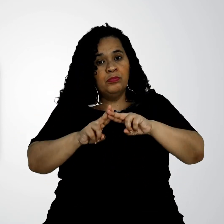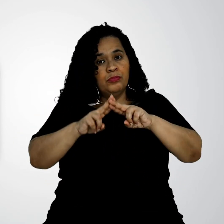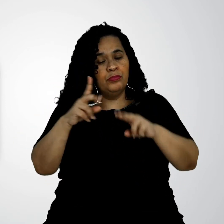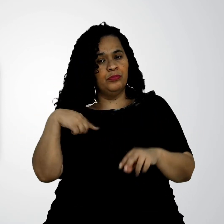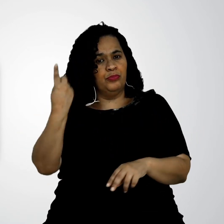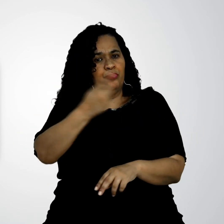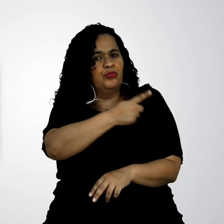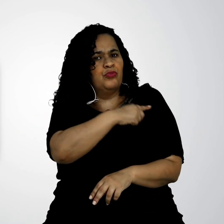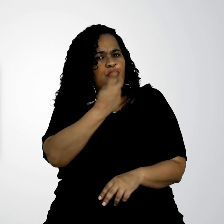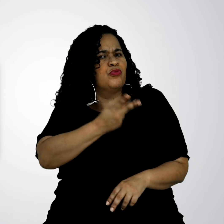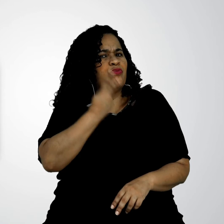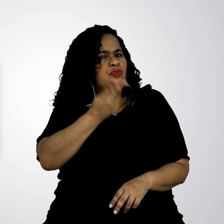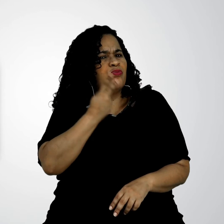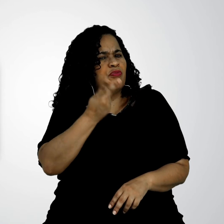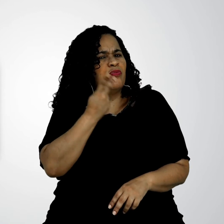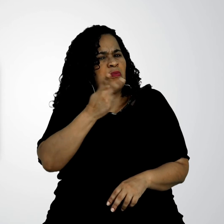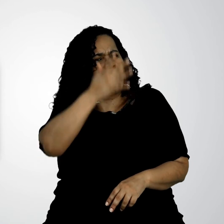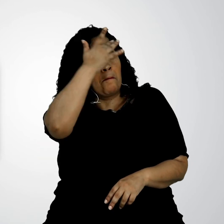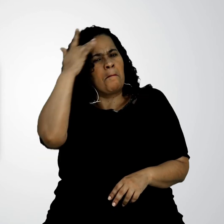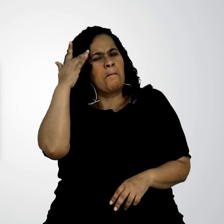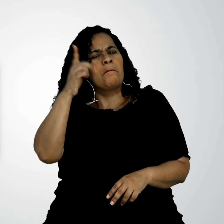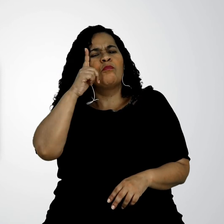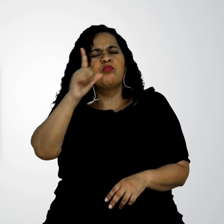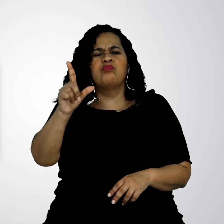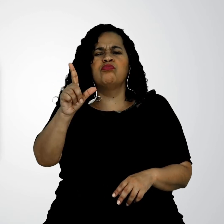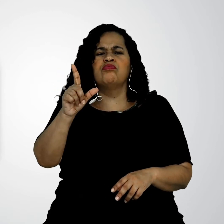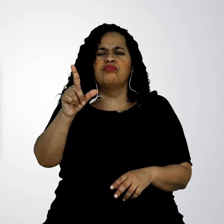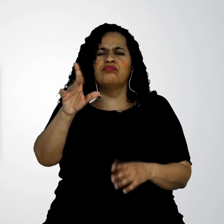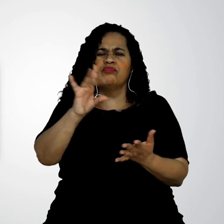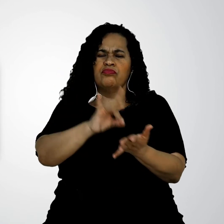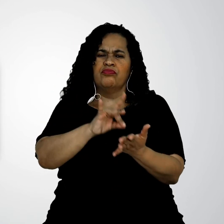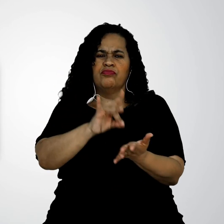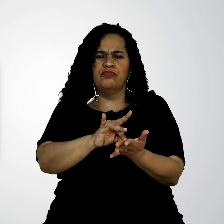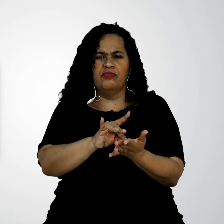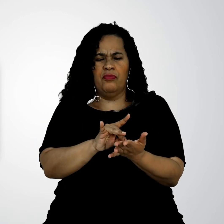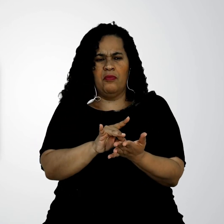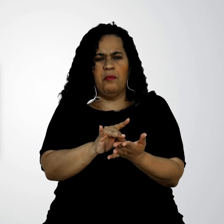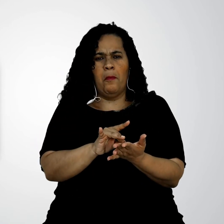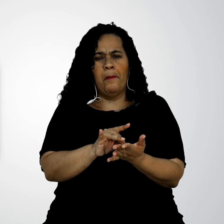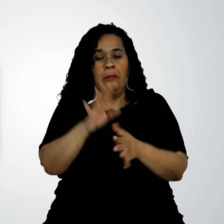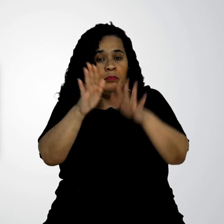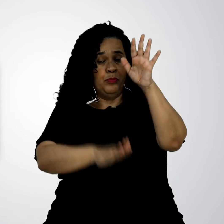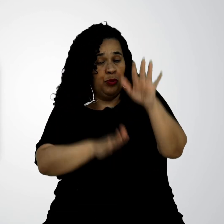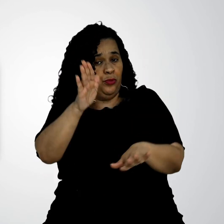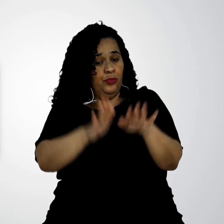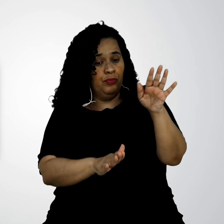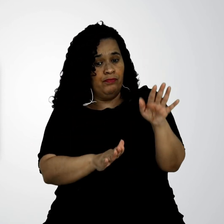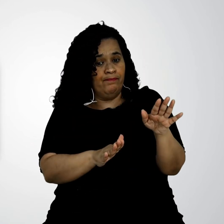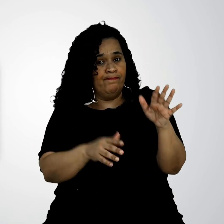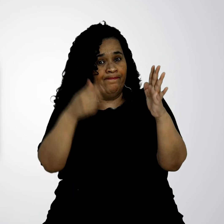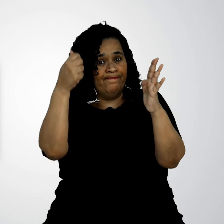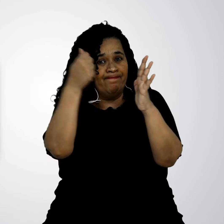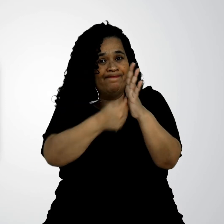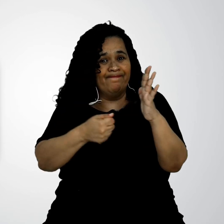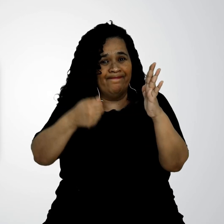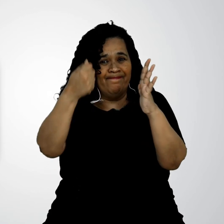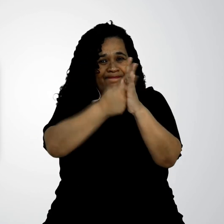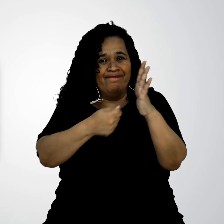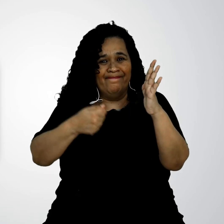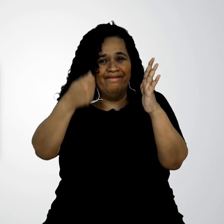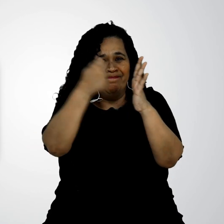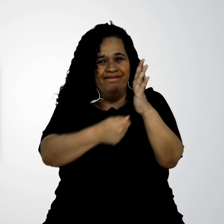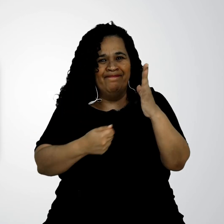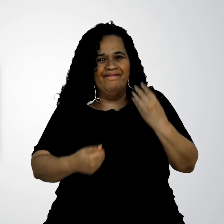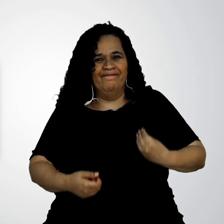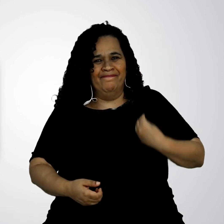gente vai apertar um botão e a pessoa vai organizar a vida sexual. Como você disse, talvez seja uma luta a ser enfrentada para o resto da vida, né?